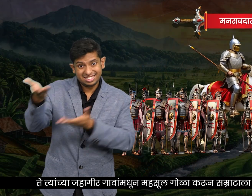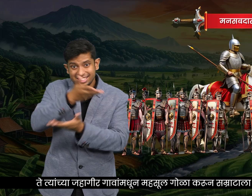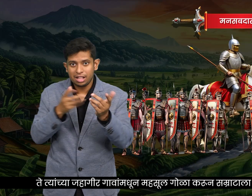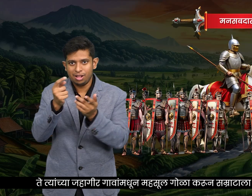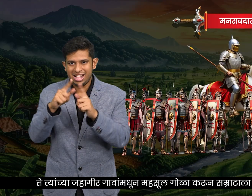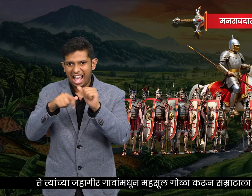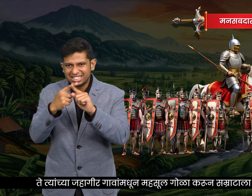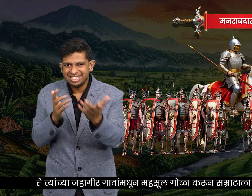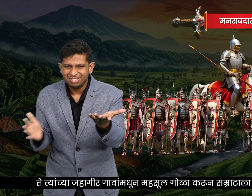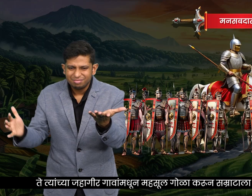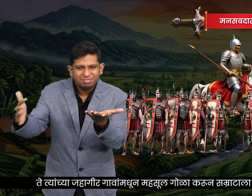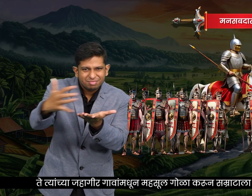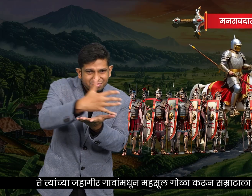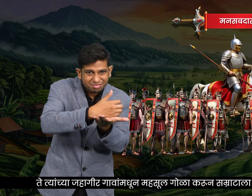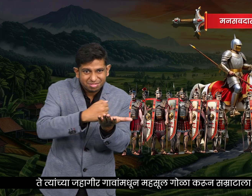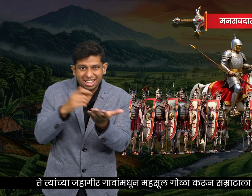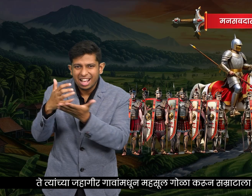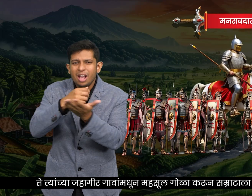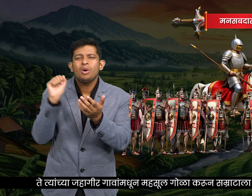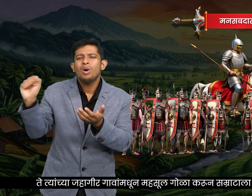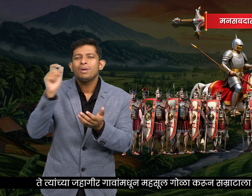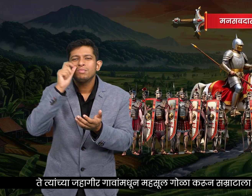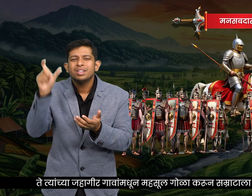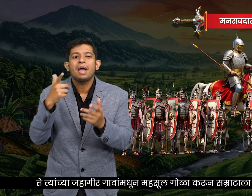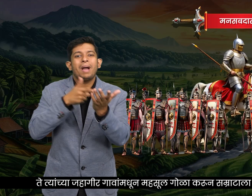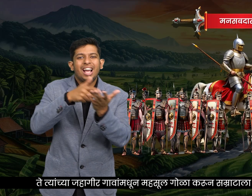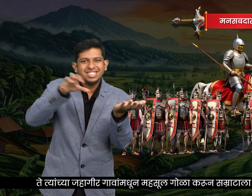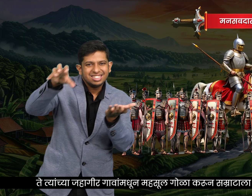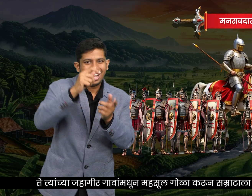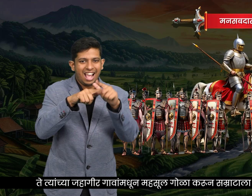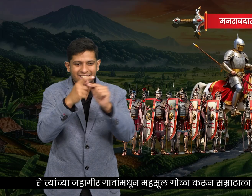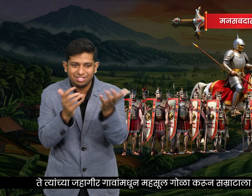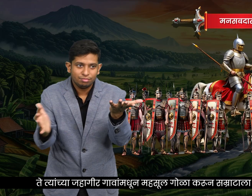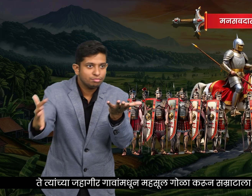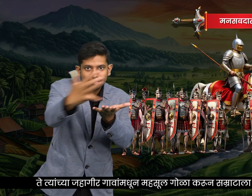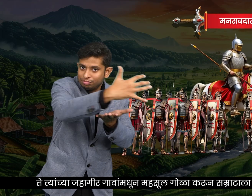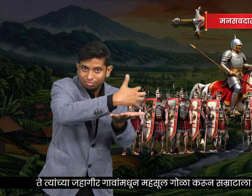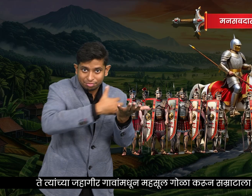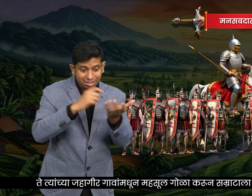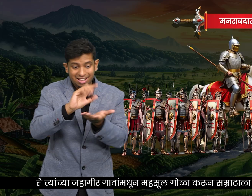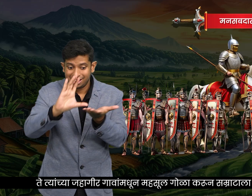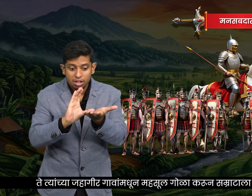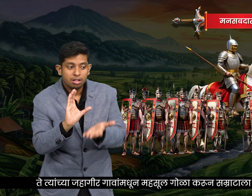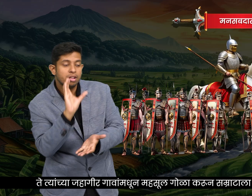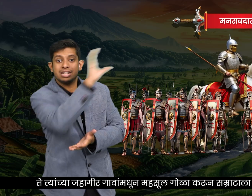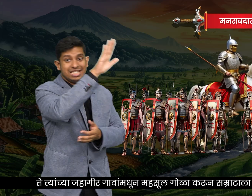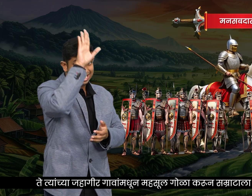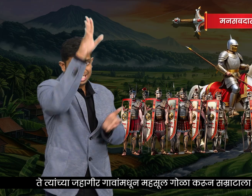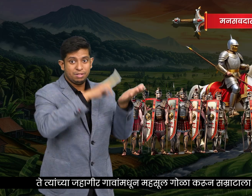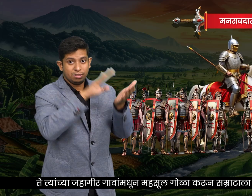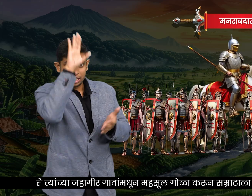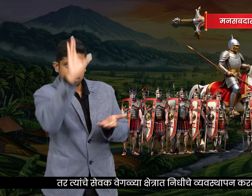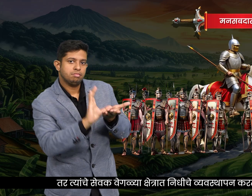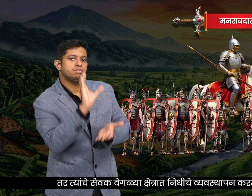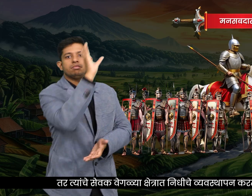ते त्यांच्या जहांगीर गावामधून महसूल गोळा करून सम्राटाला पाठवत